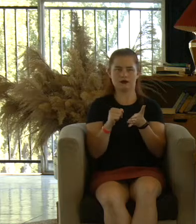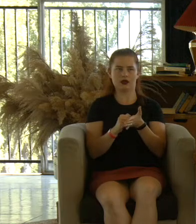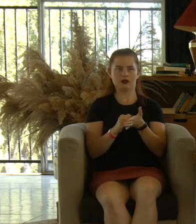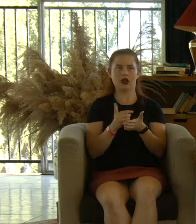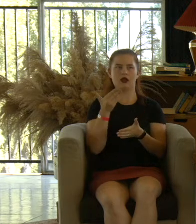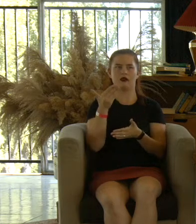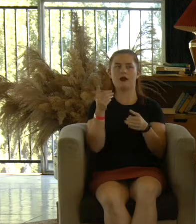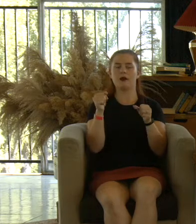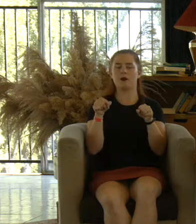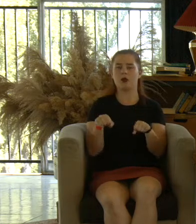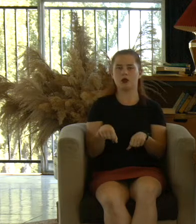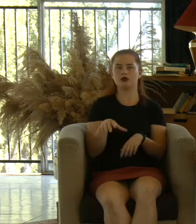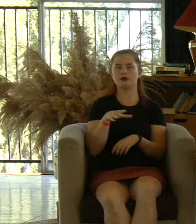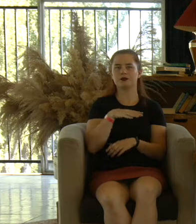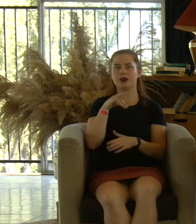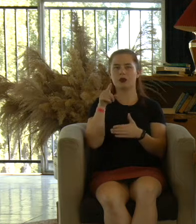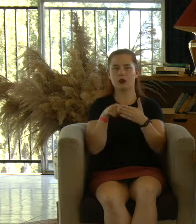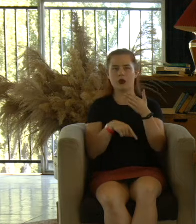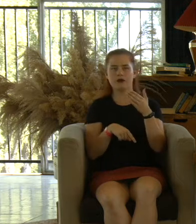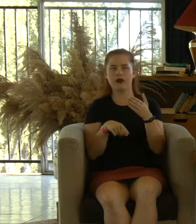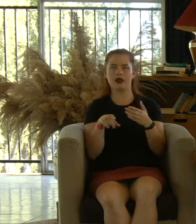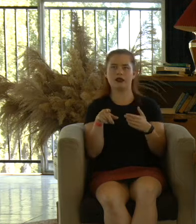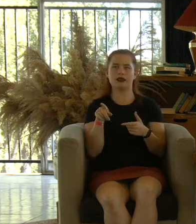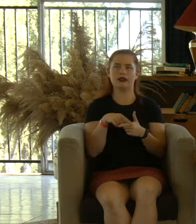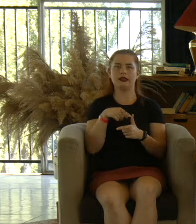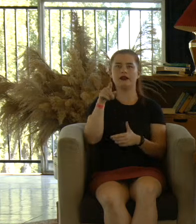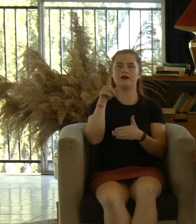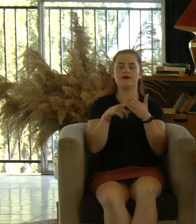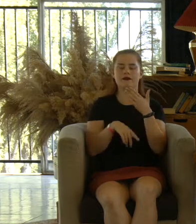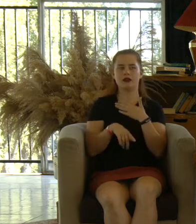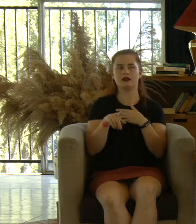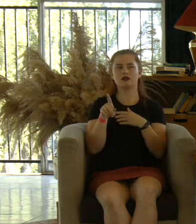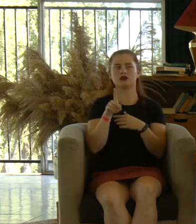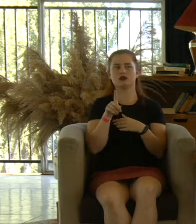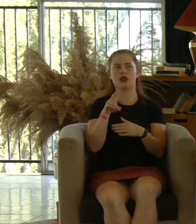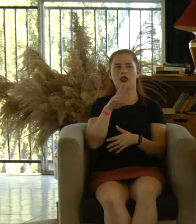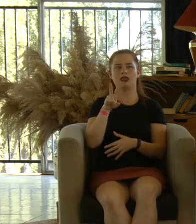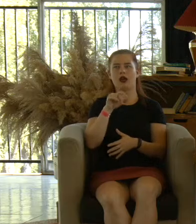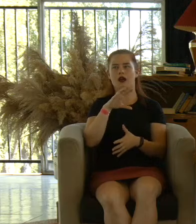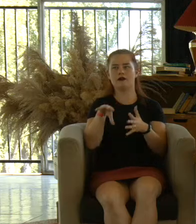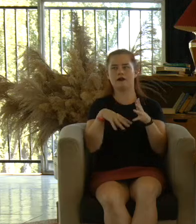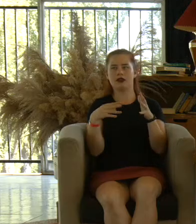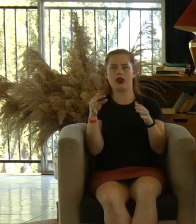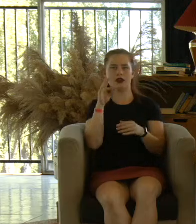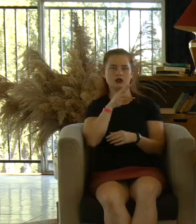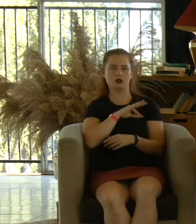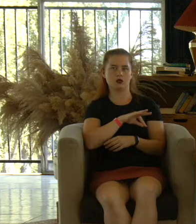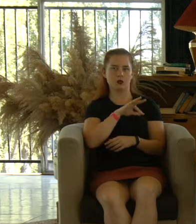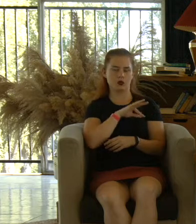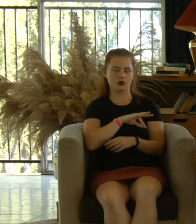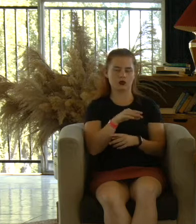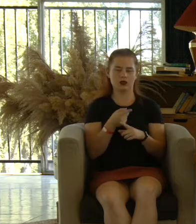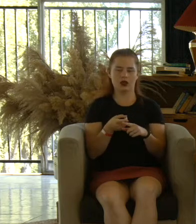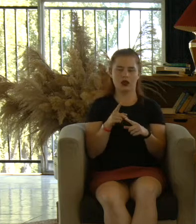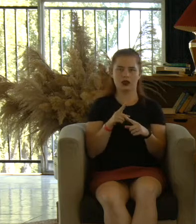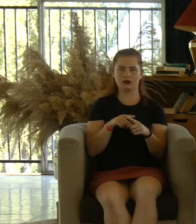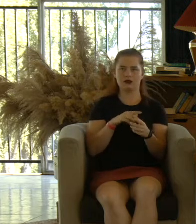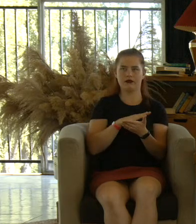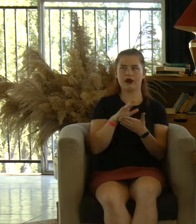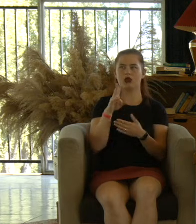вы можете быть уверены, ну или как минимум верить в то, что на винограднике там используется органика, но вы не знаете, что происходит